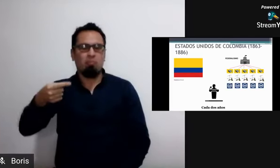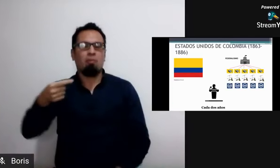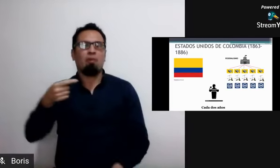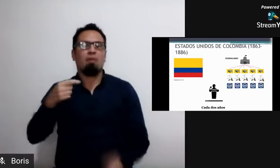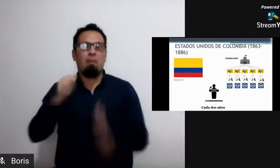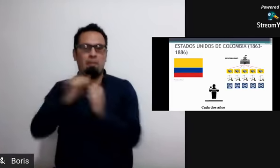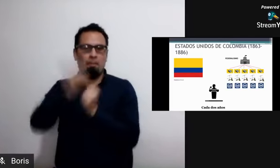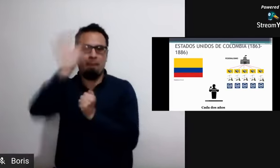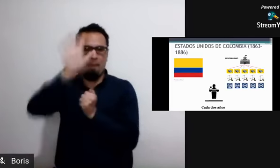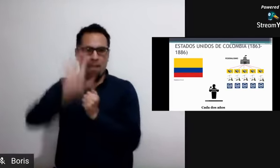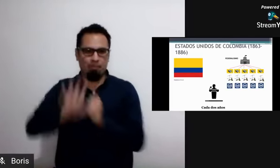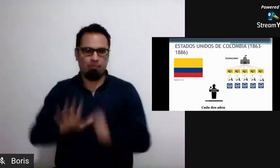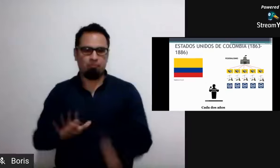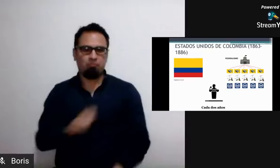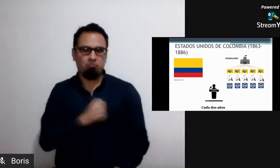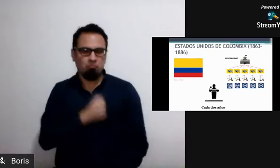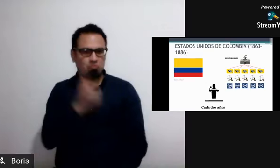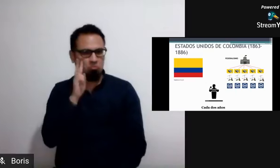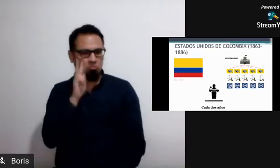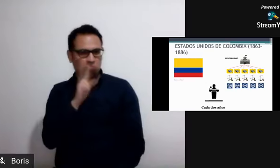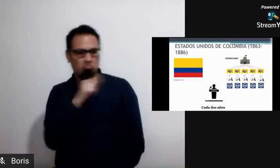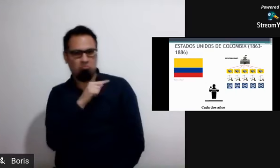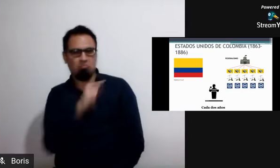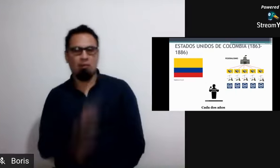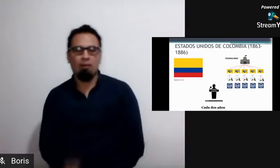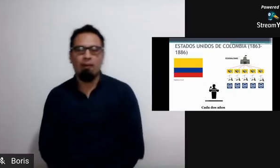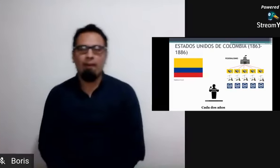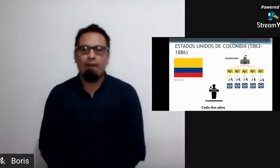hace referencia a los 9 estados. Siguiente, por favor, miremos el mapa.